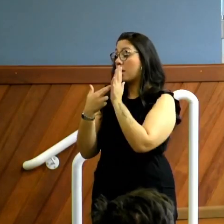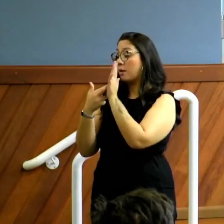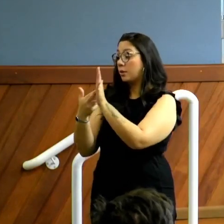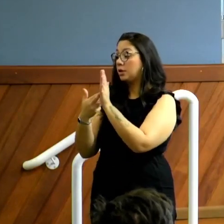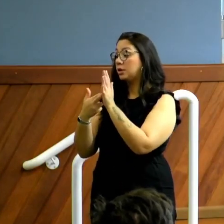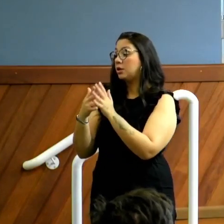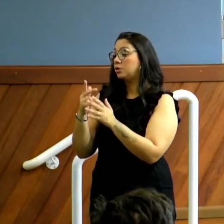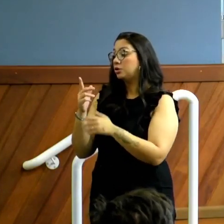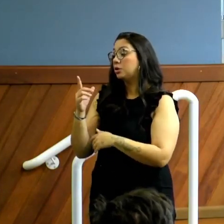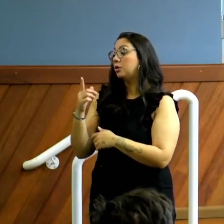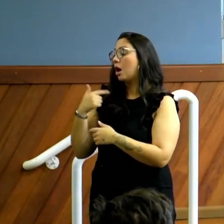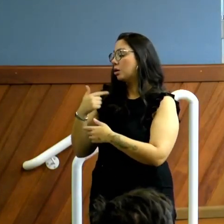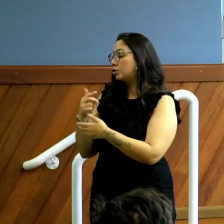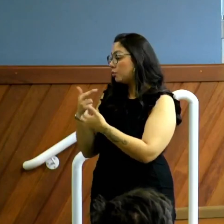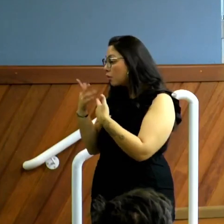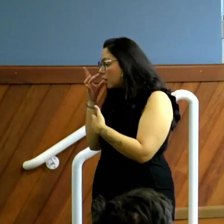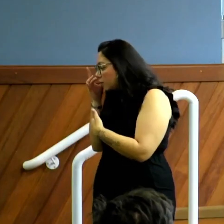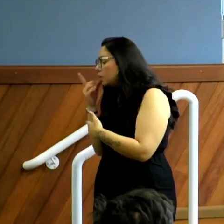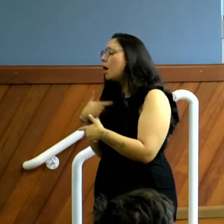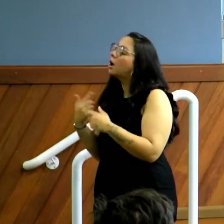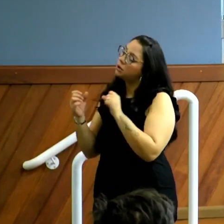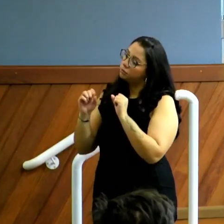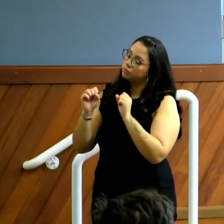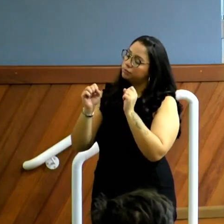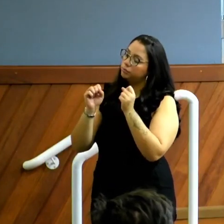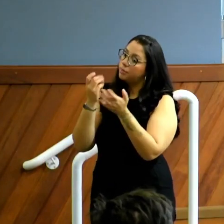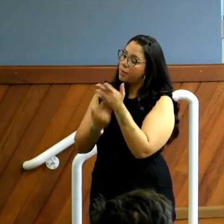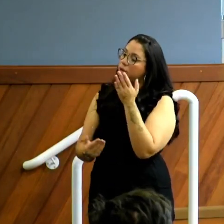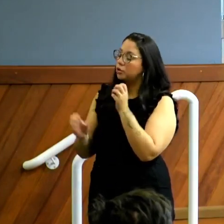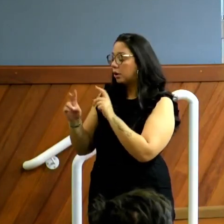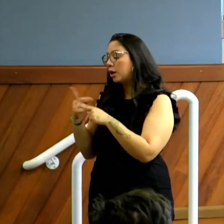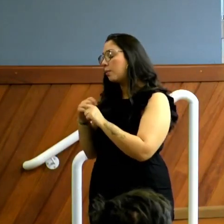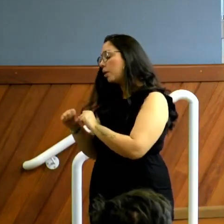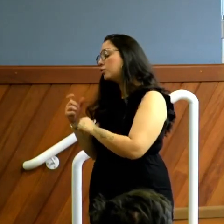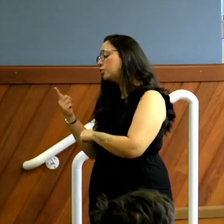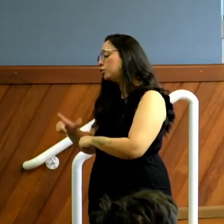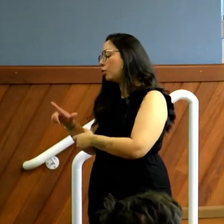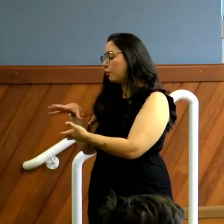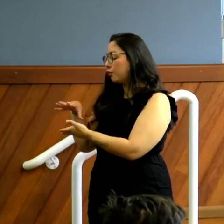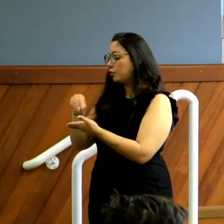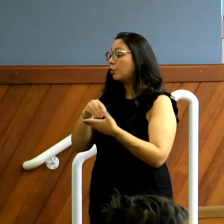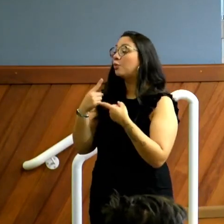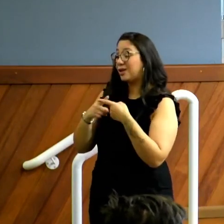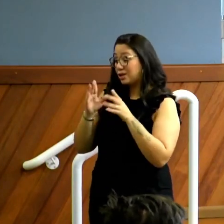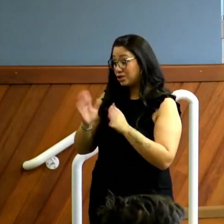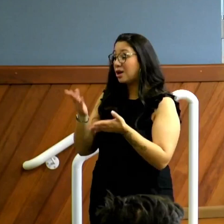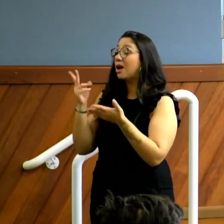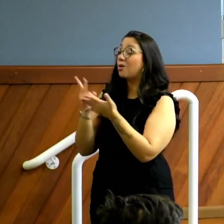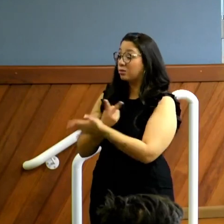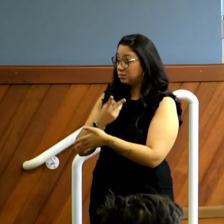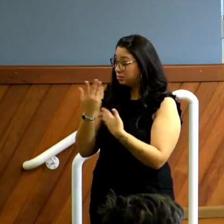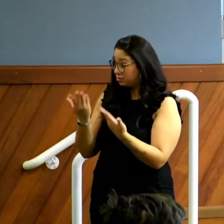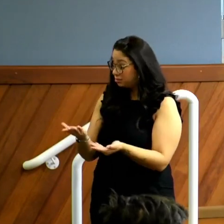documento analógico, eu ainda posso ir lá e digitalizar. Mais ou menos. Porque no CMU a gente já aconteceu de precisar subir